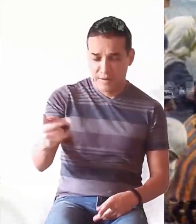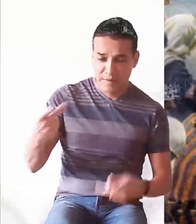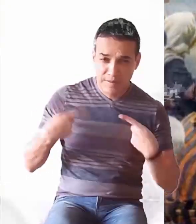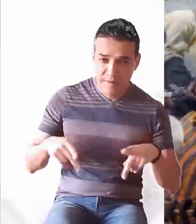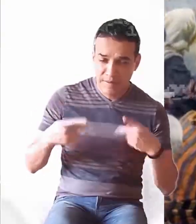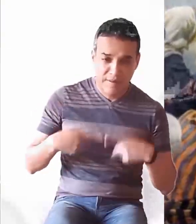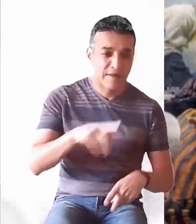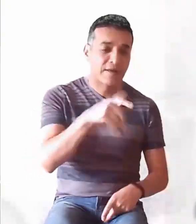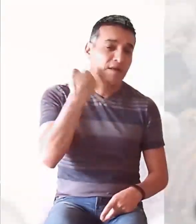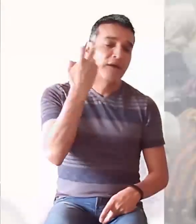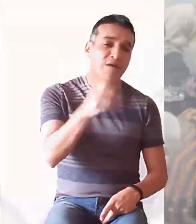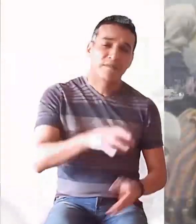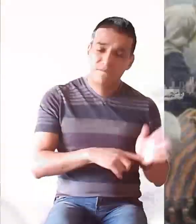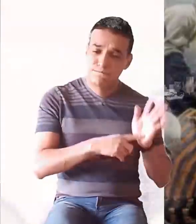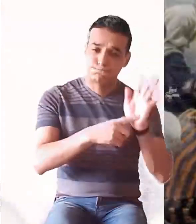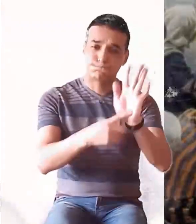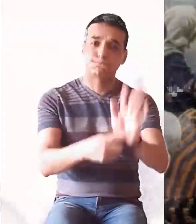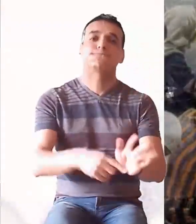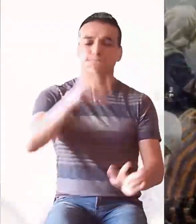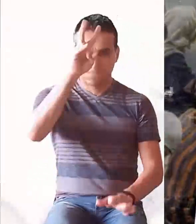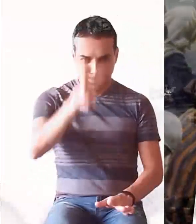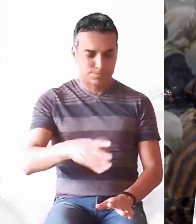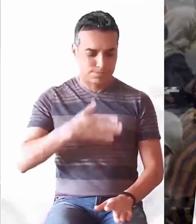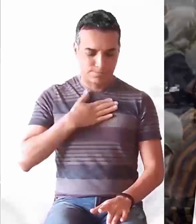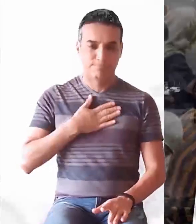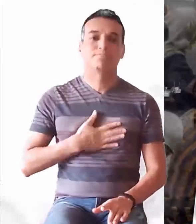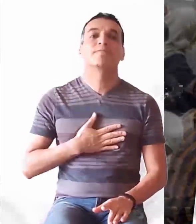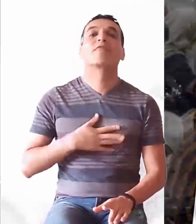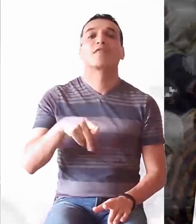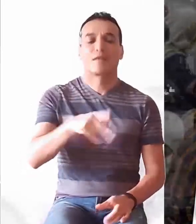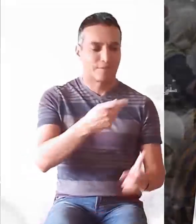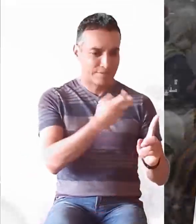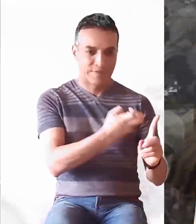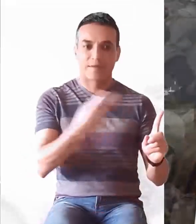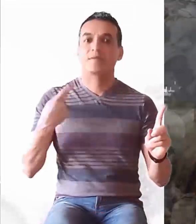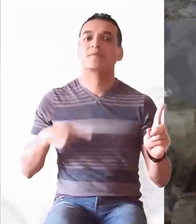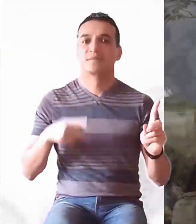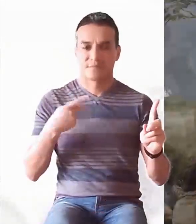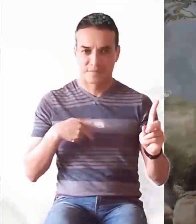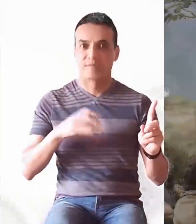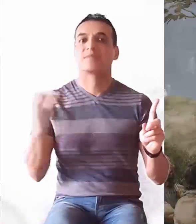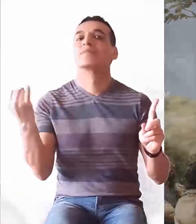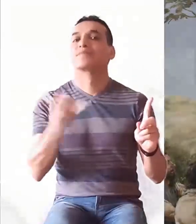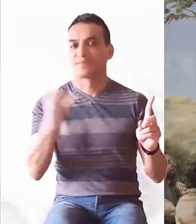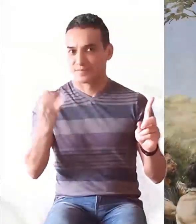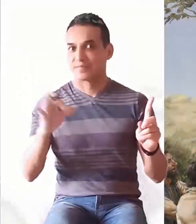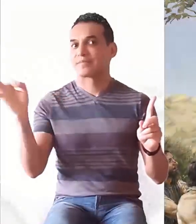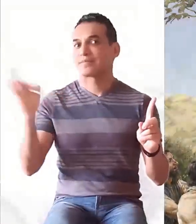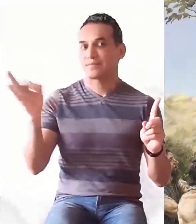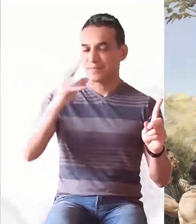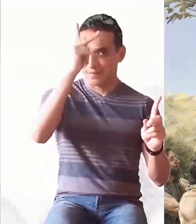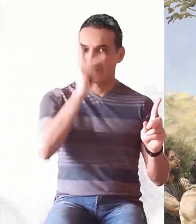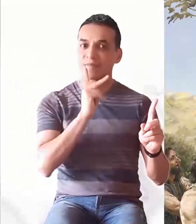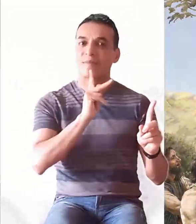y de la justicia. Sin embargo, también esta imagen se puede utilizar como un disfraz de